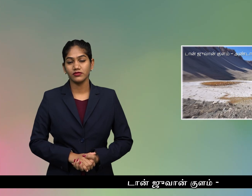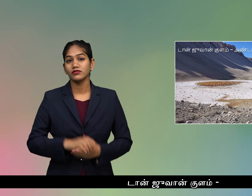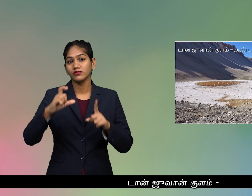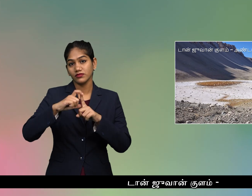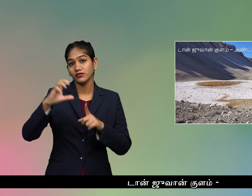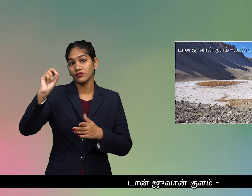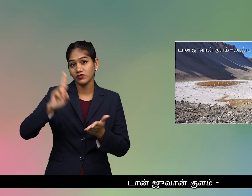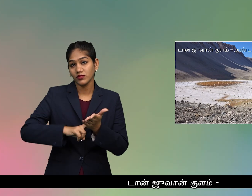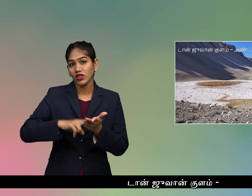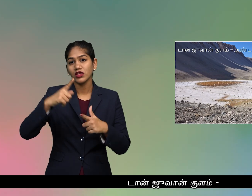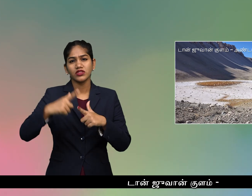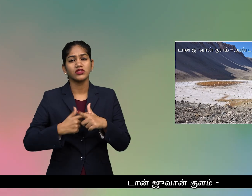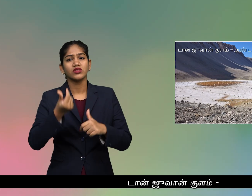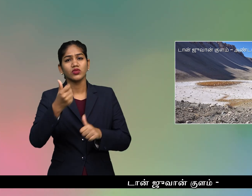டான் ஜுவான் குளம்,